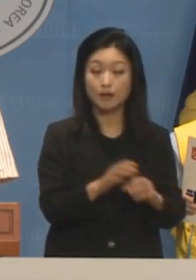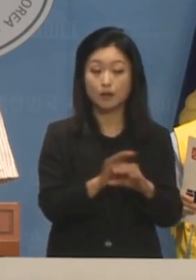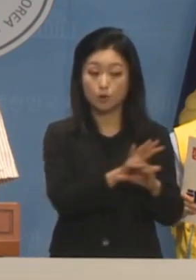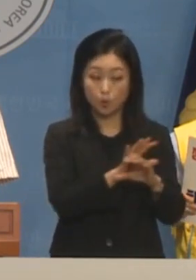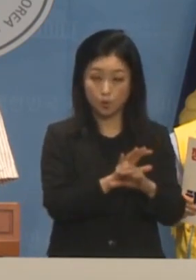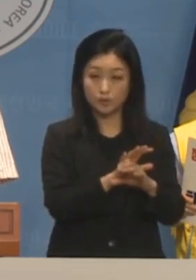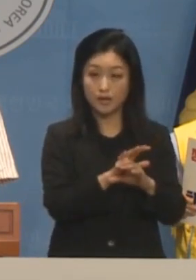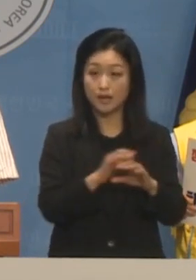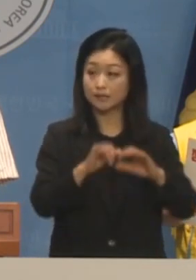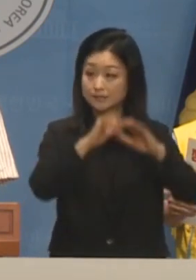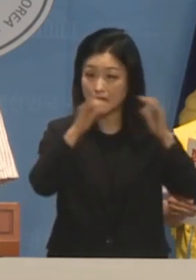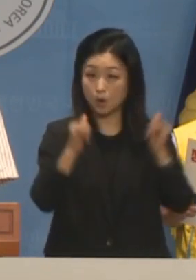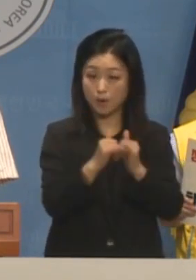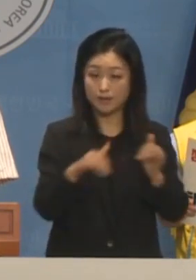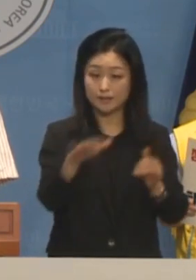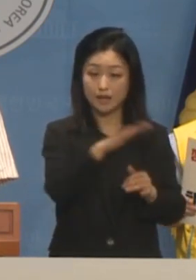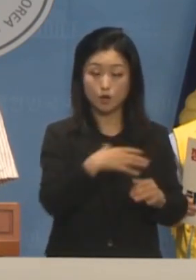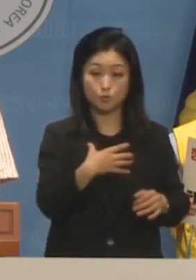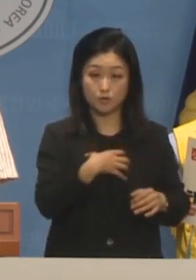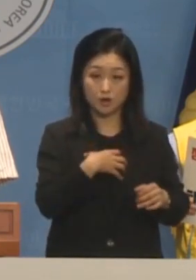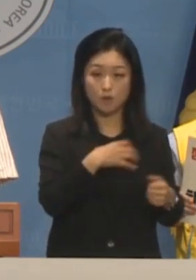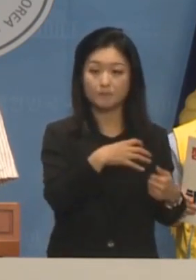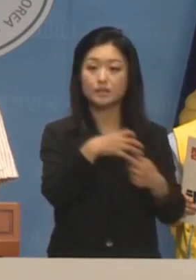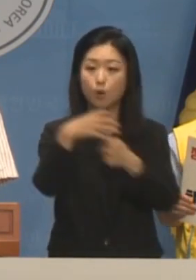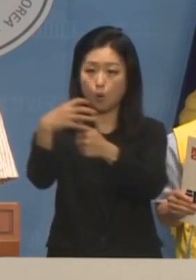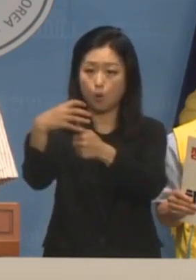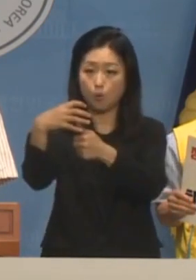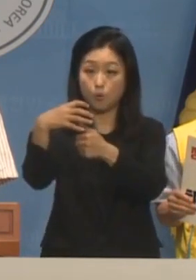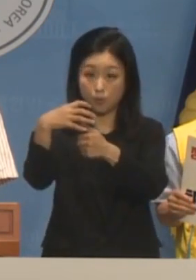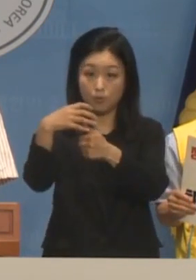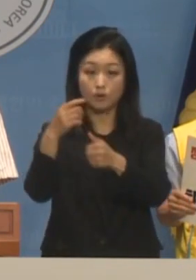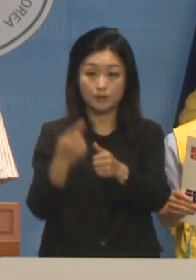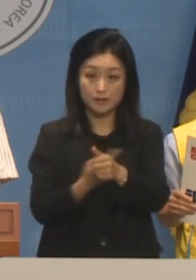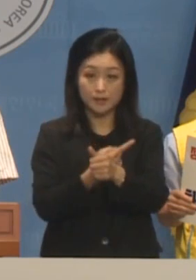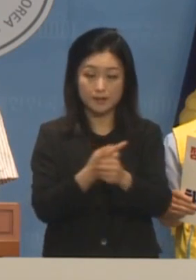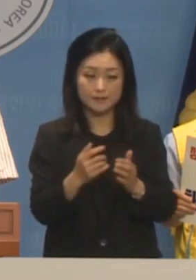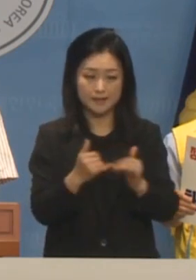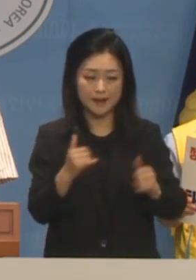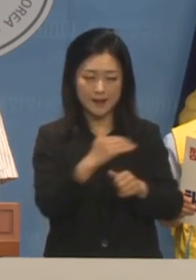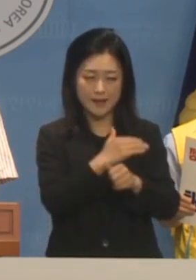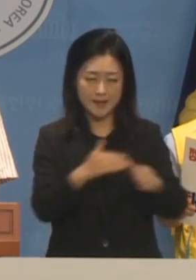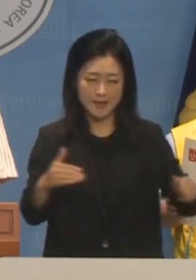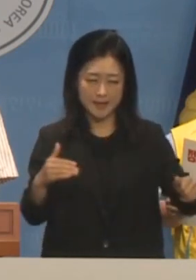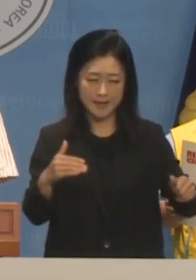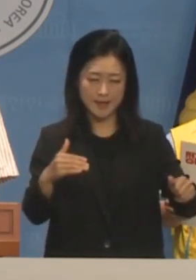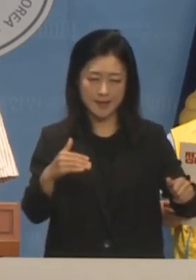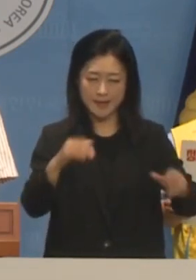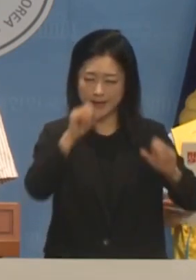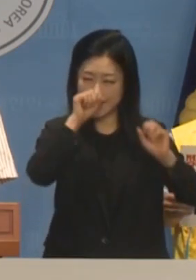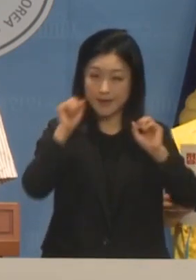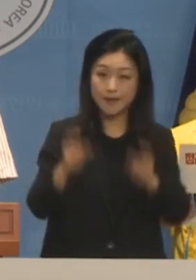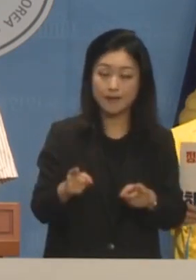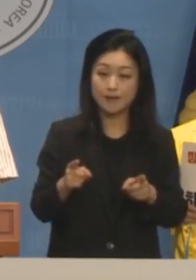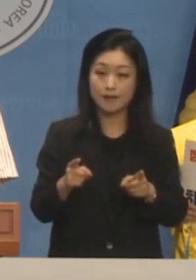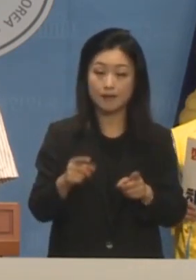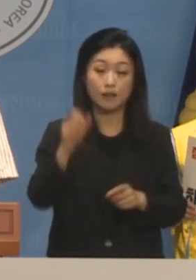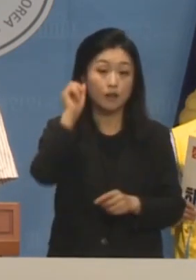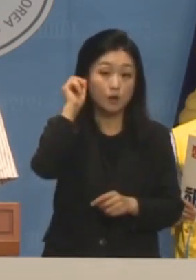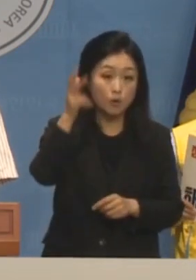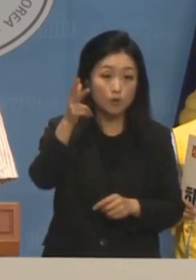코로나라는 전 사회적 재난을 반노조 경영 실현의 기회로 삼은